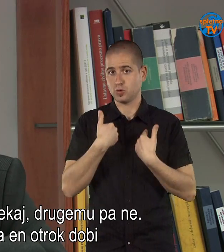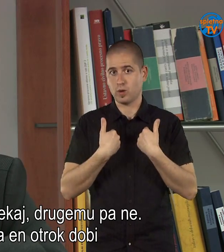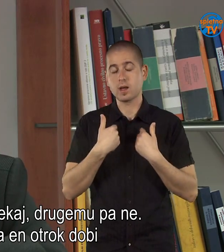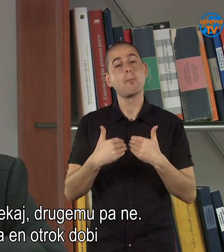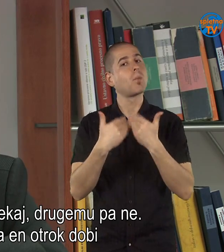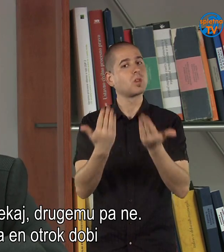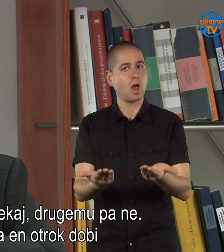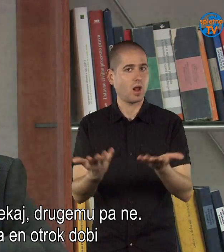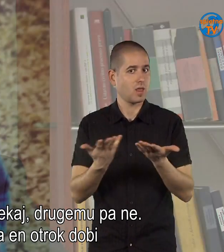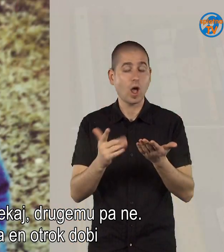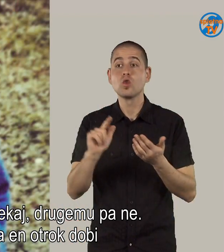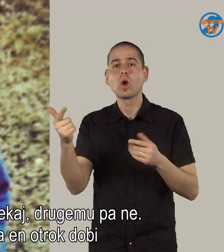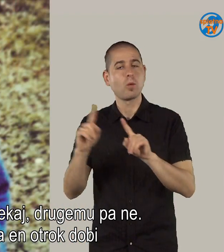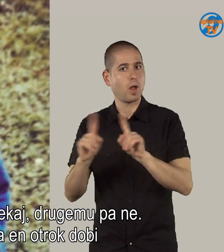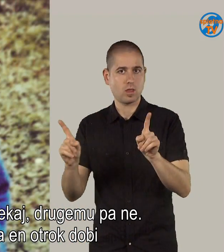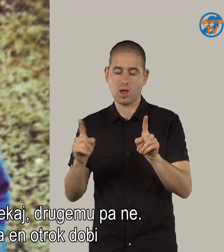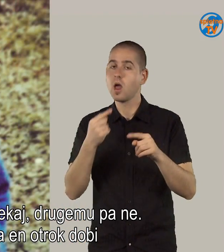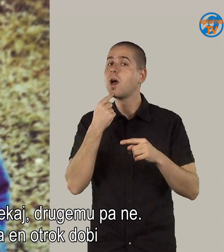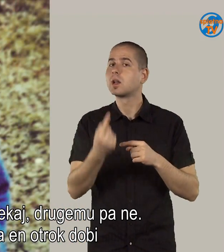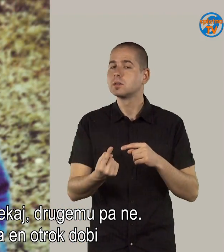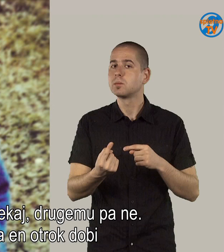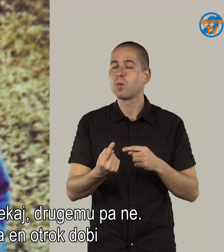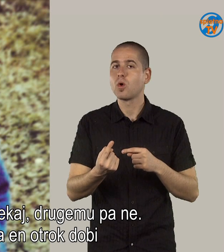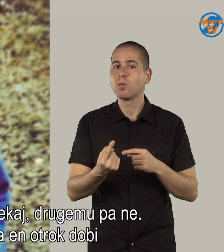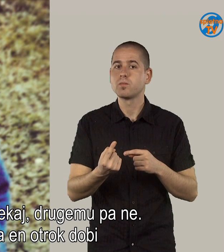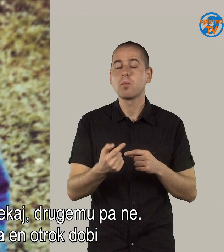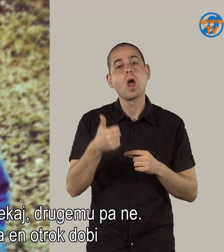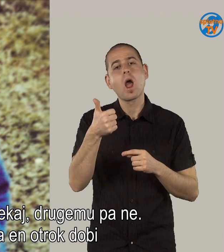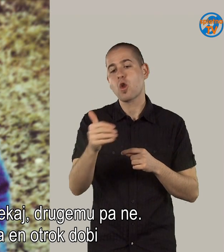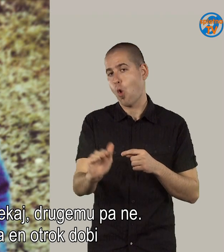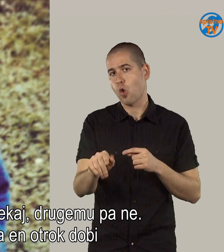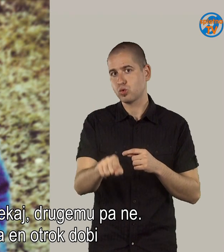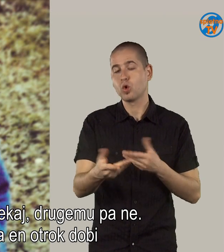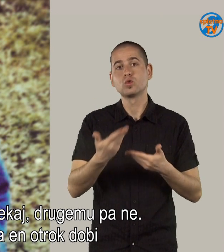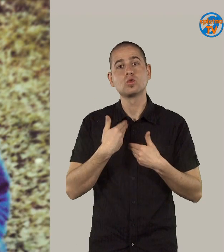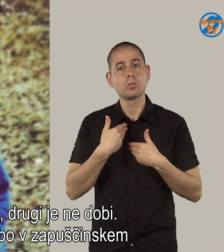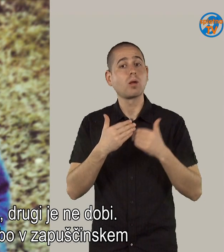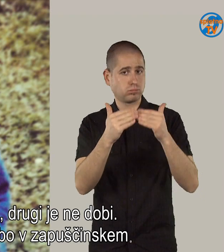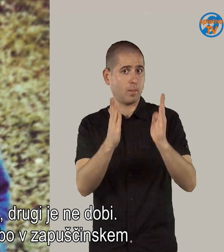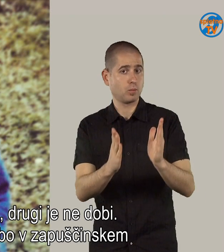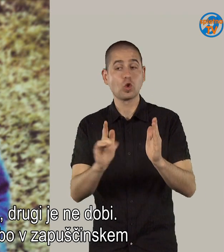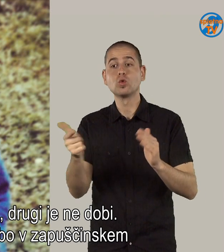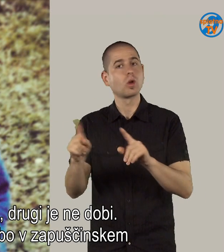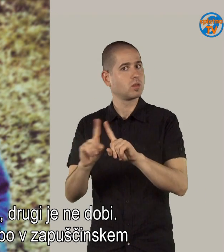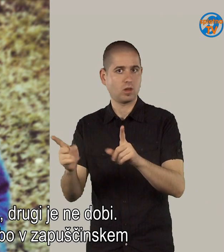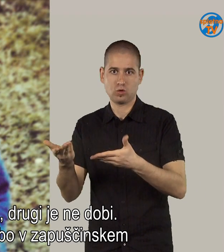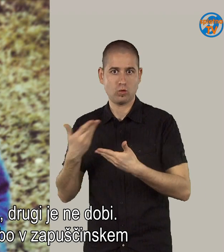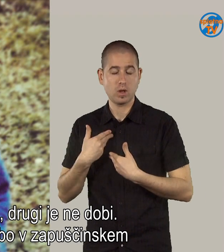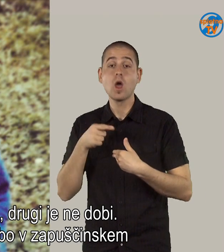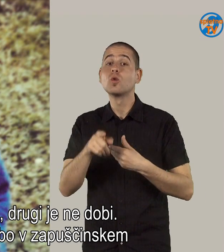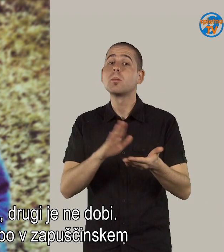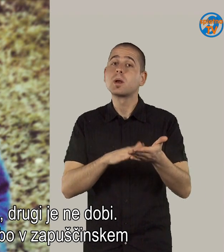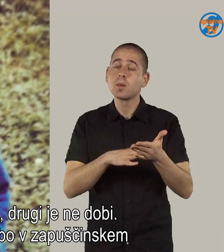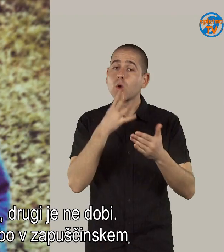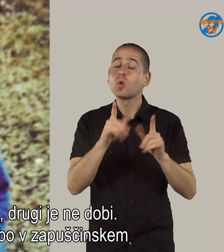življenja podari nekaj, drugemu pa ne. Recimo, da en otrok dobi nepremičnino, drug je ne dobi. V